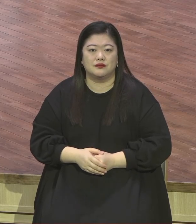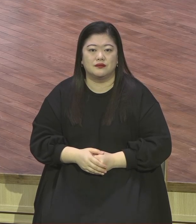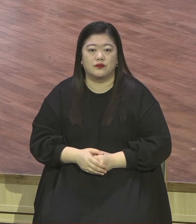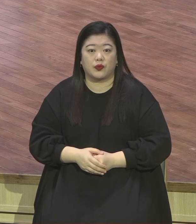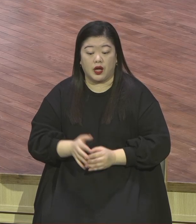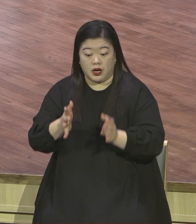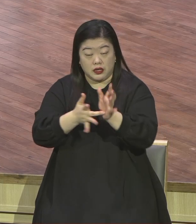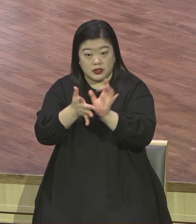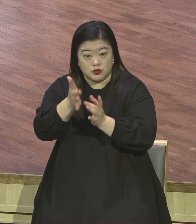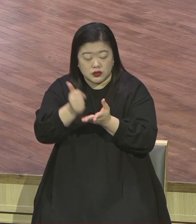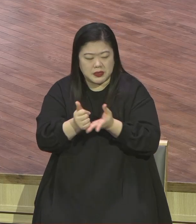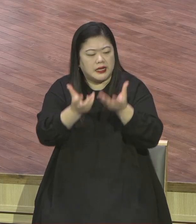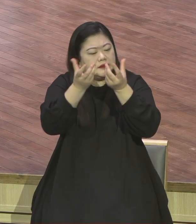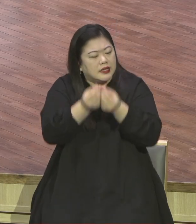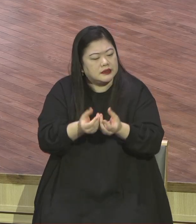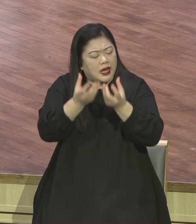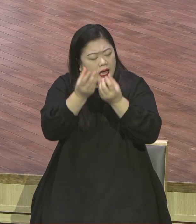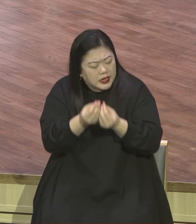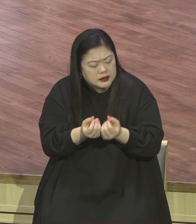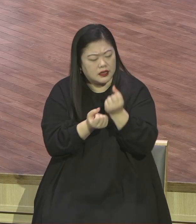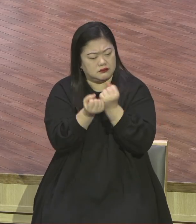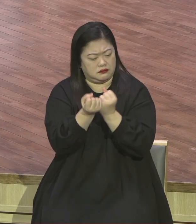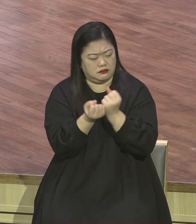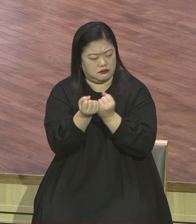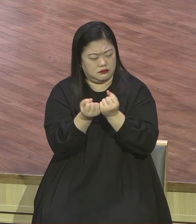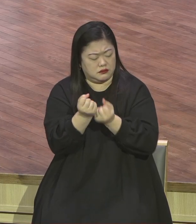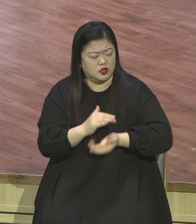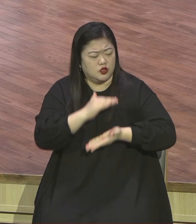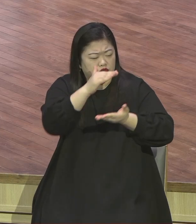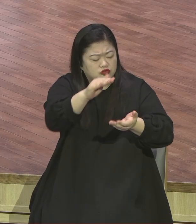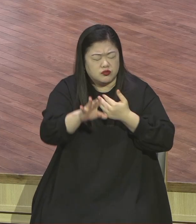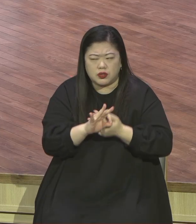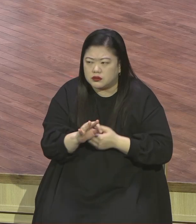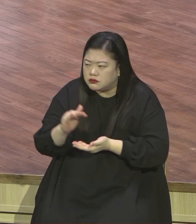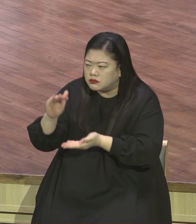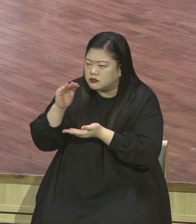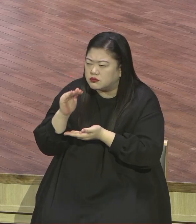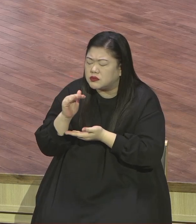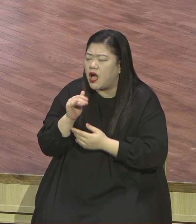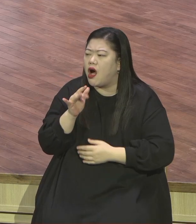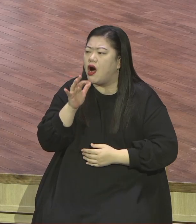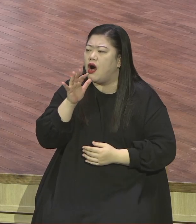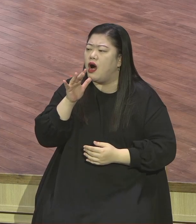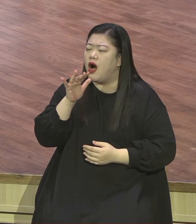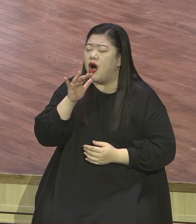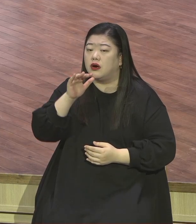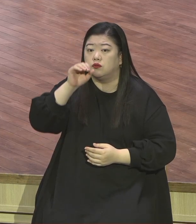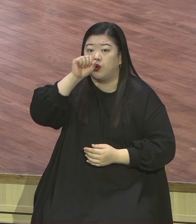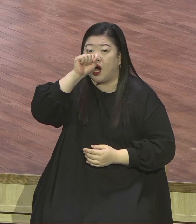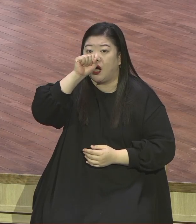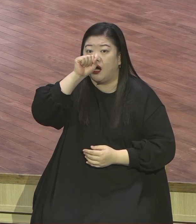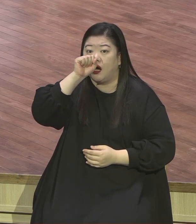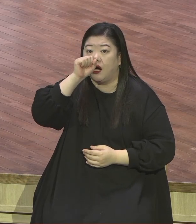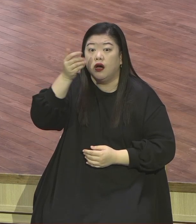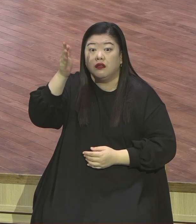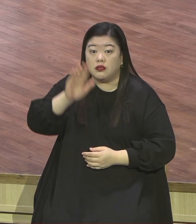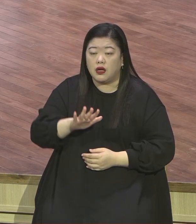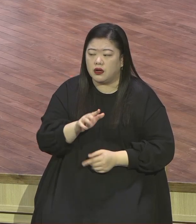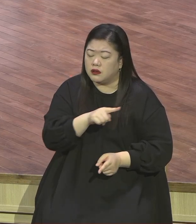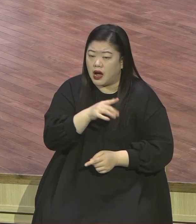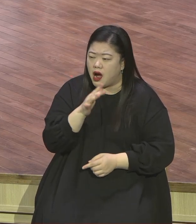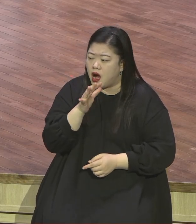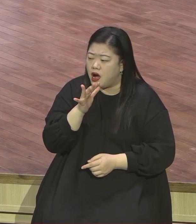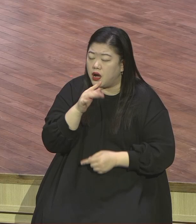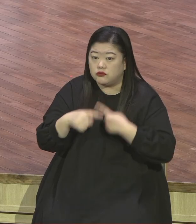그렇구나 돌이킬 만도 한데 오늘 본문에 보면 바르시엔들이 예수님을 찾아와서 계속